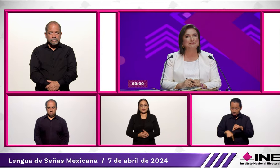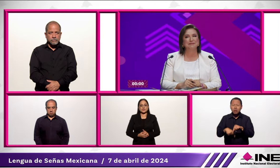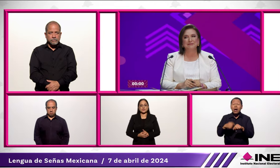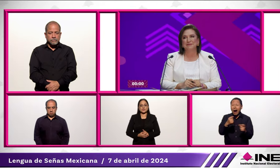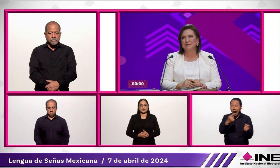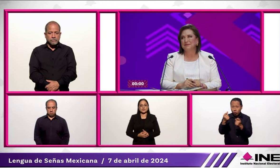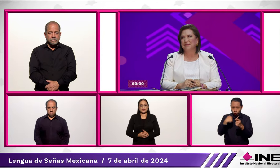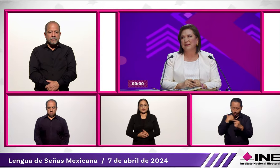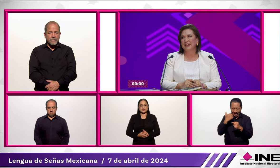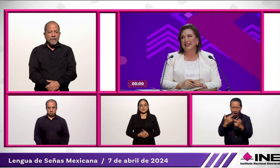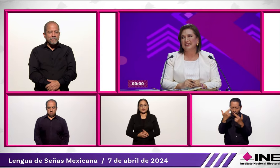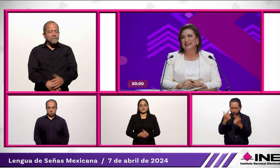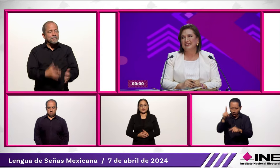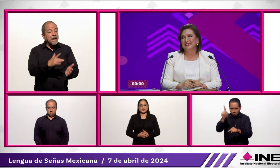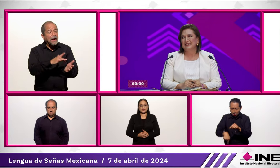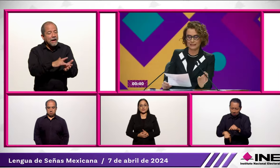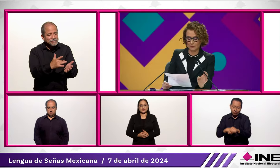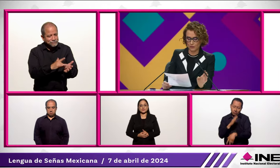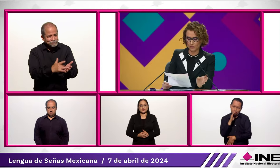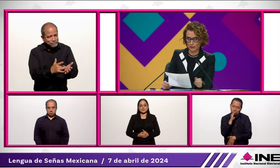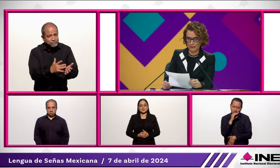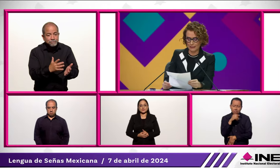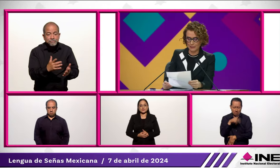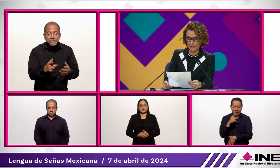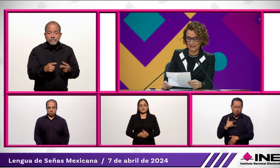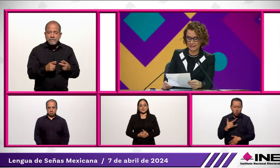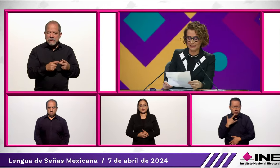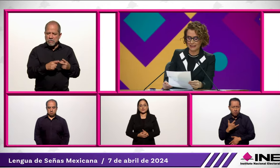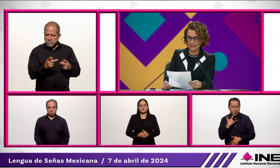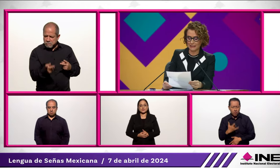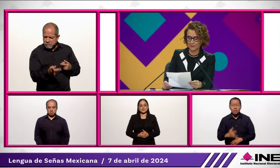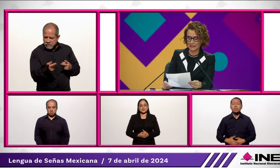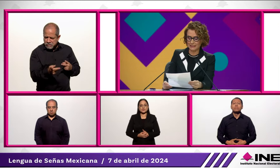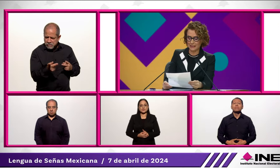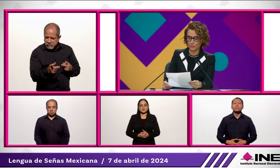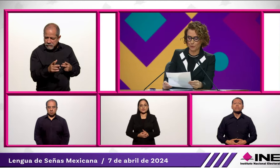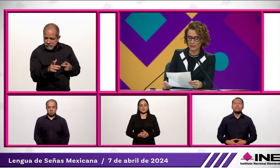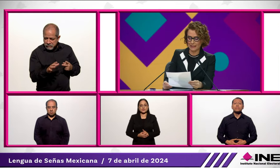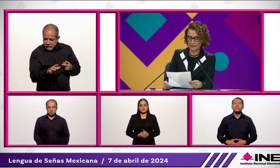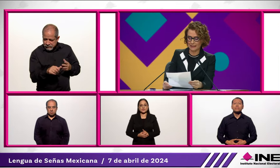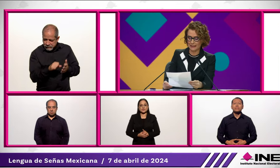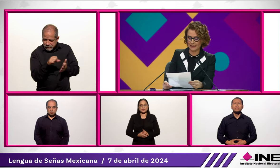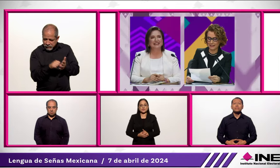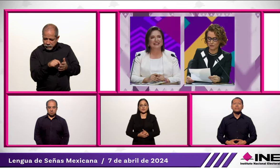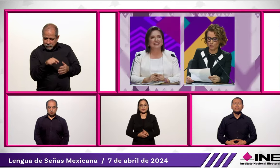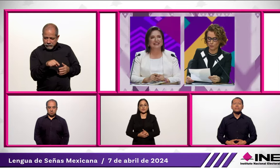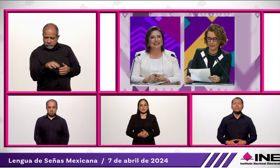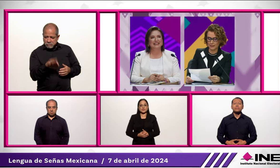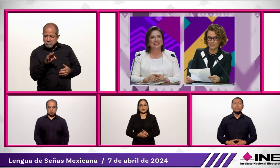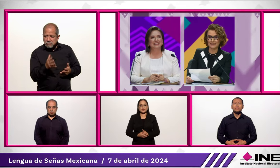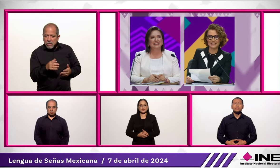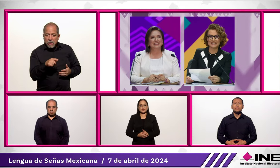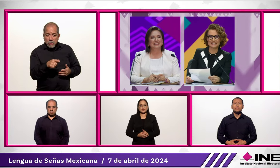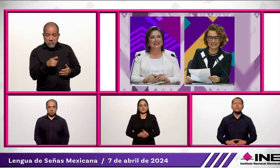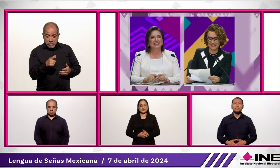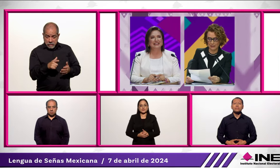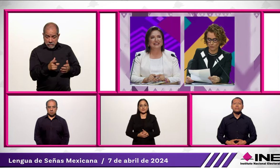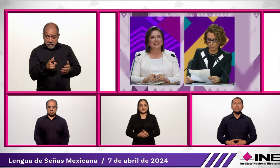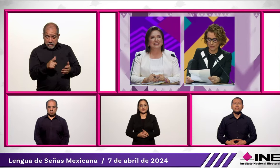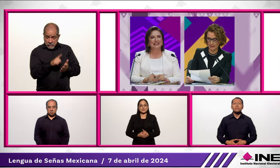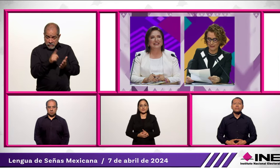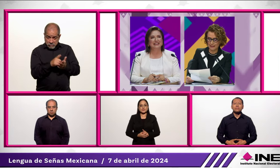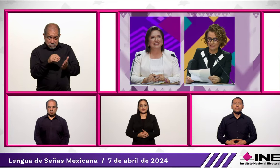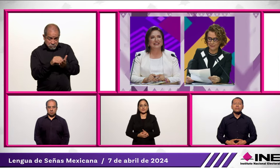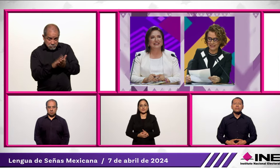intenté. Gracias. La segunda pregunta del centro del país. ¿Cree que debería ser por ley que cada gasto gubernamental se dé